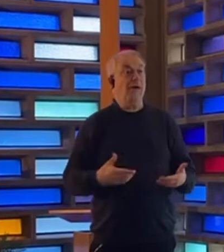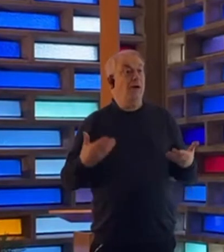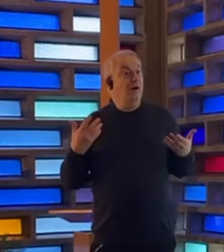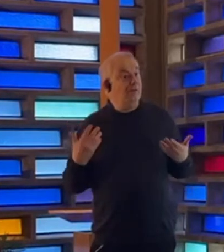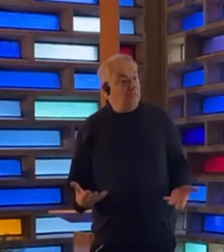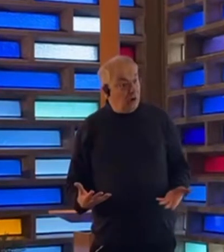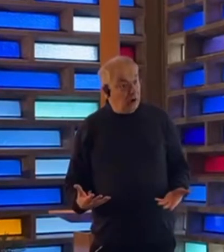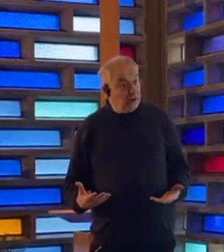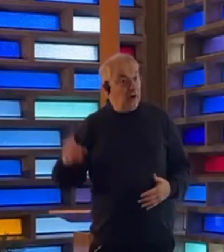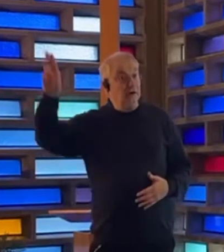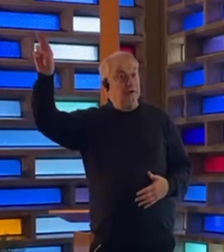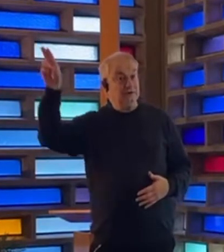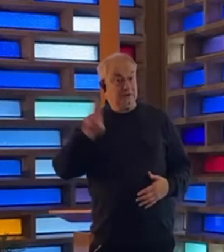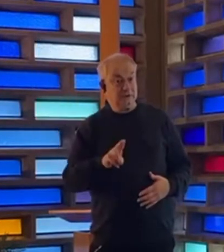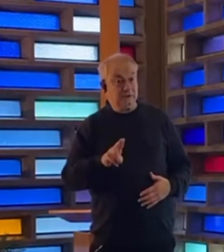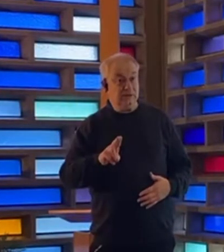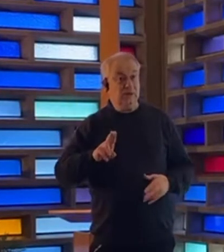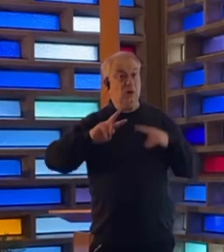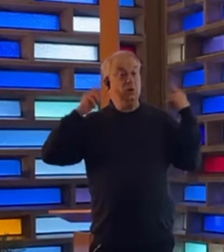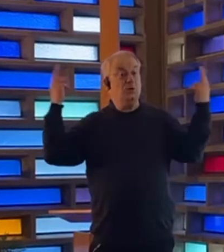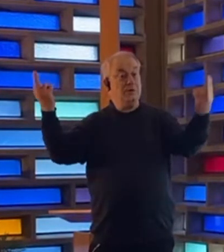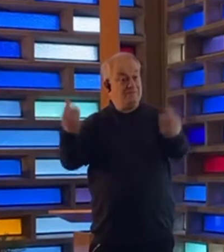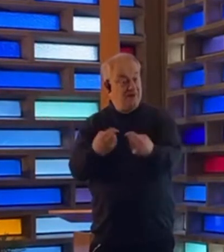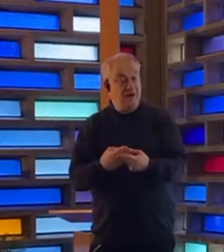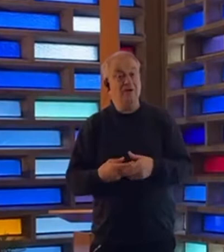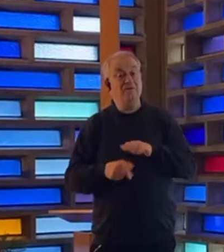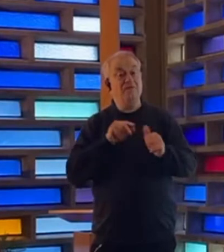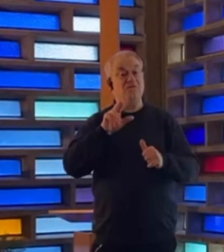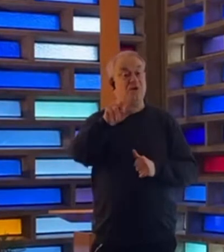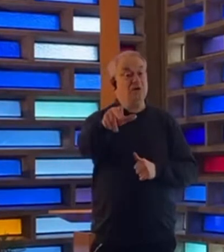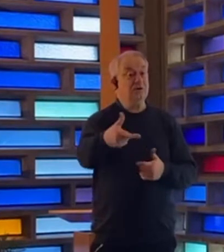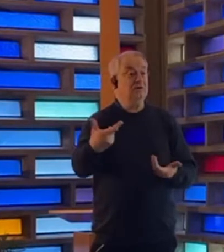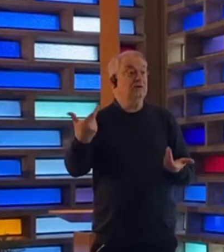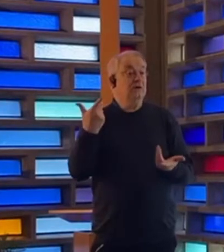que le Seigneur de l'univers fera à cause de son brillant amour.